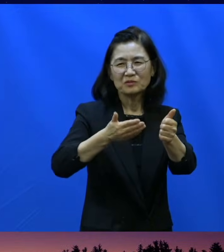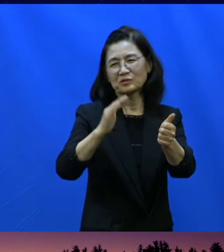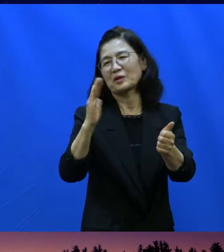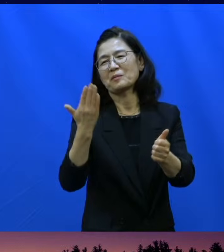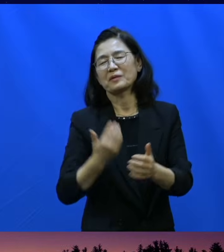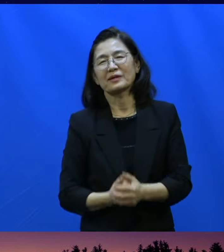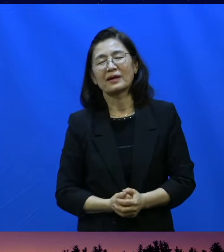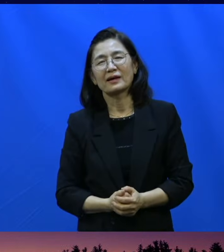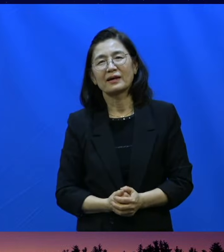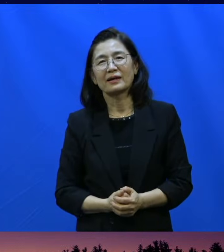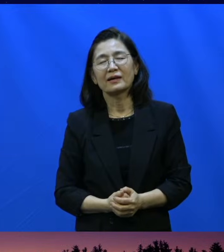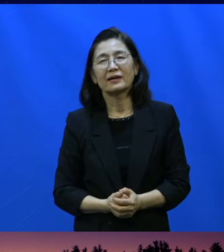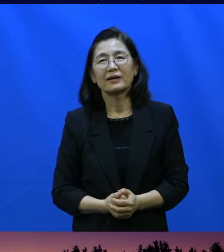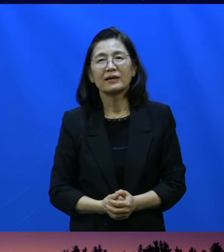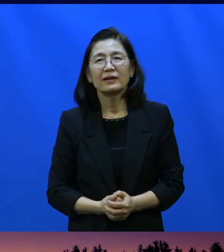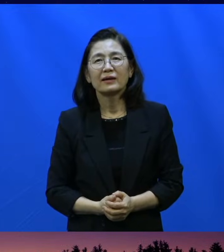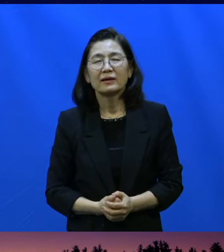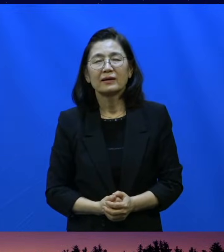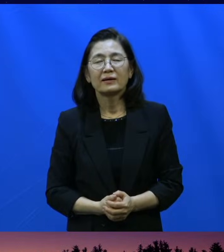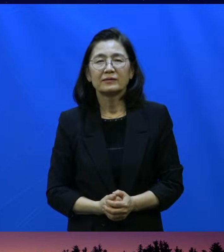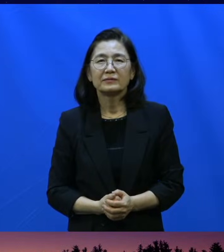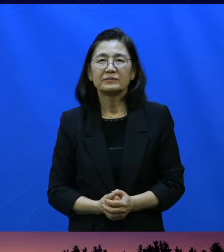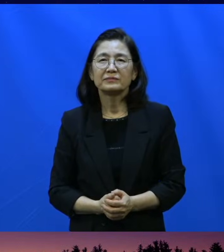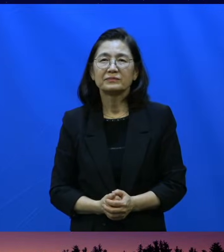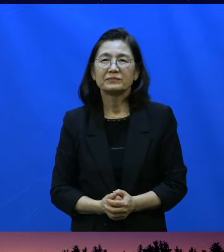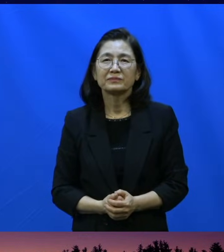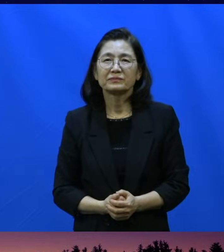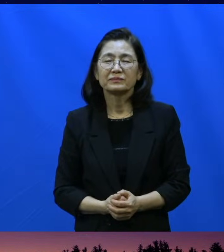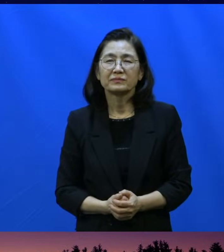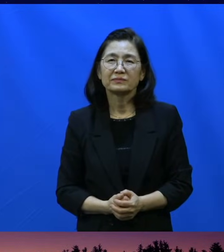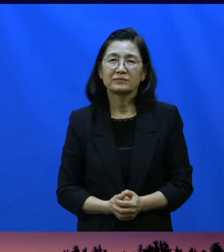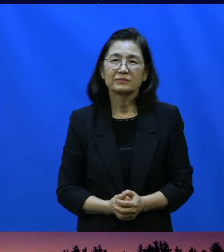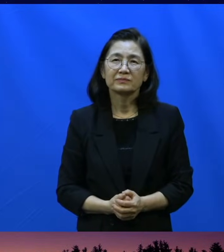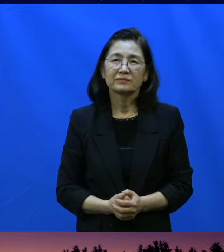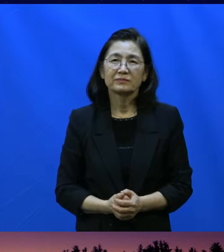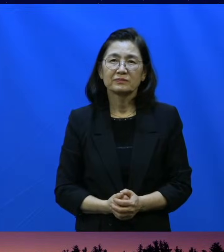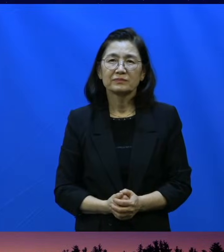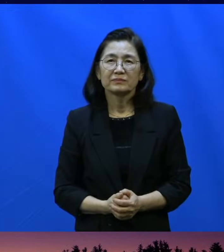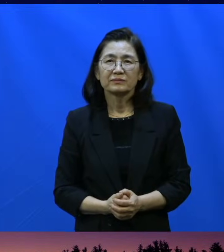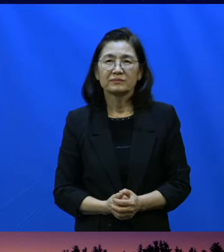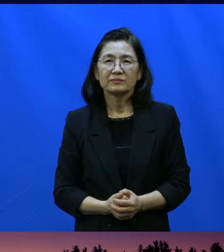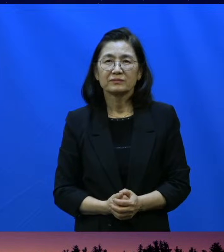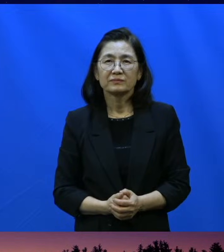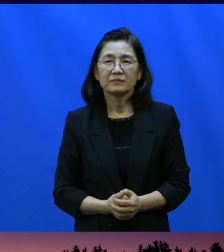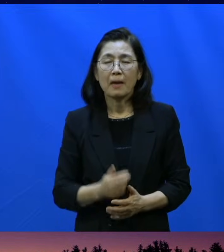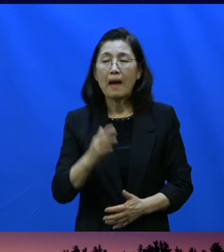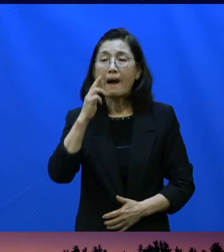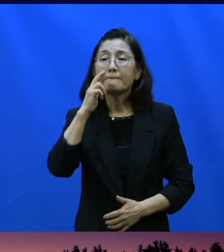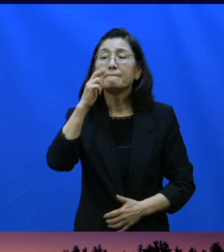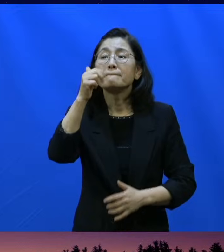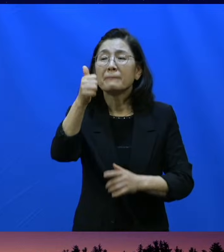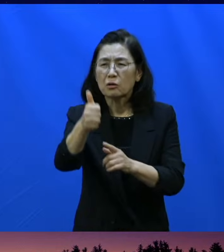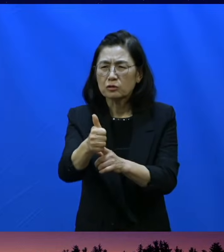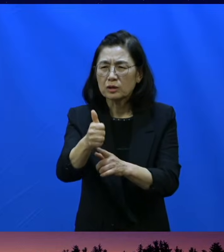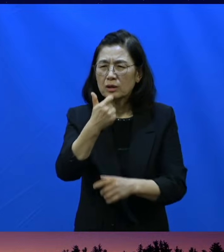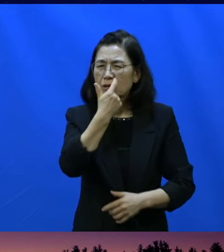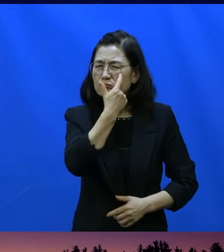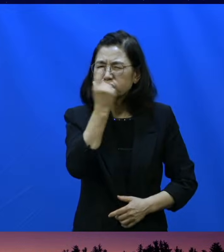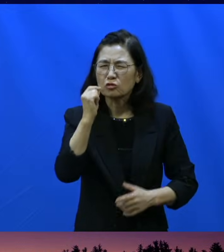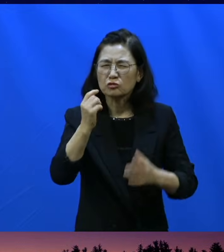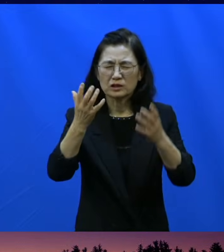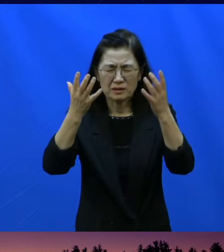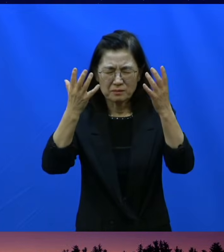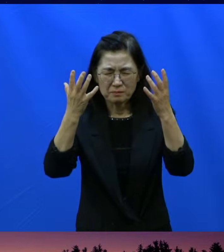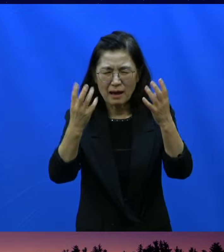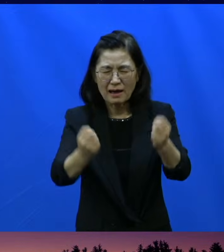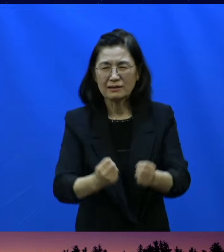불리우기에는 합당하지 않는 자로 자기가 여김을 여기는 거죠. 그러니까 결격 사유가 사실 많은 거죠. 과거에